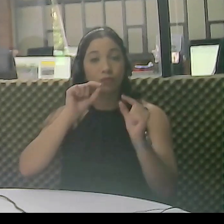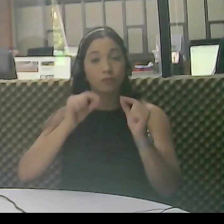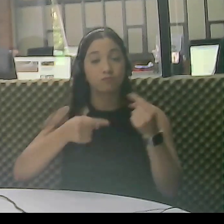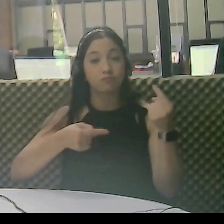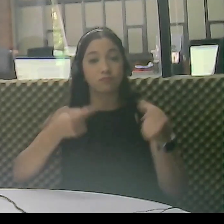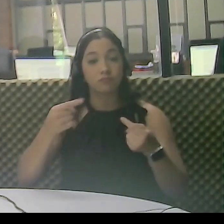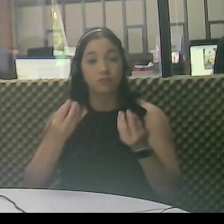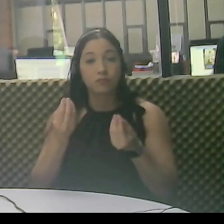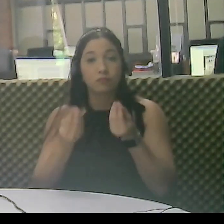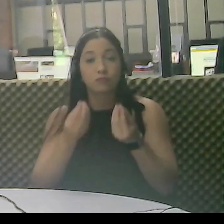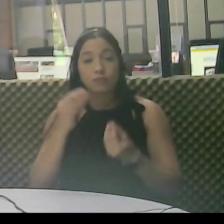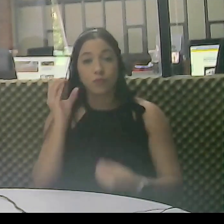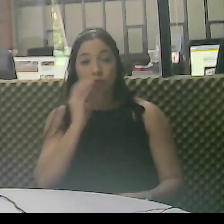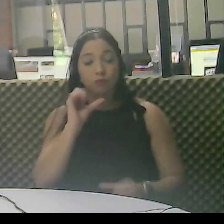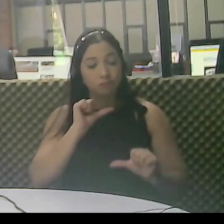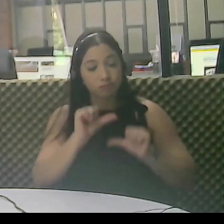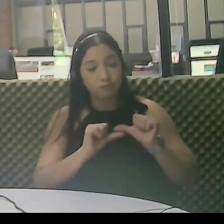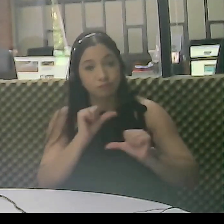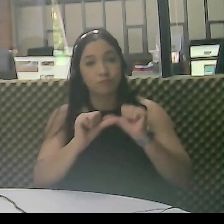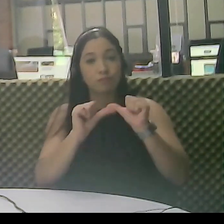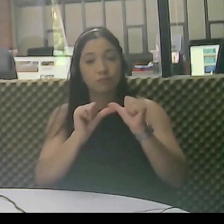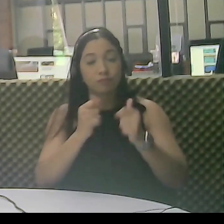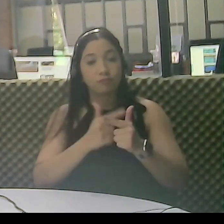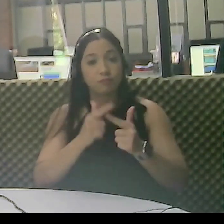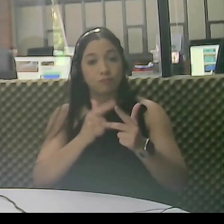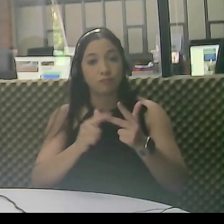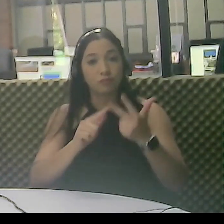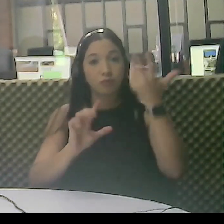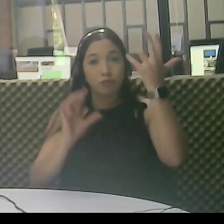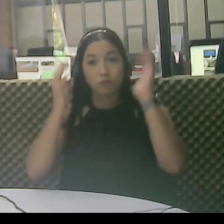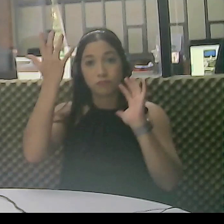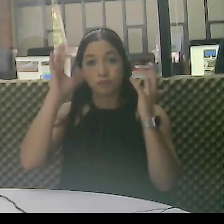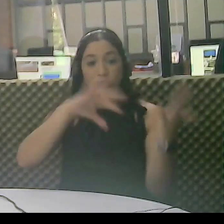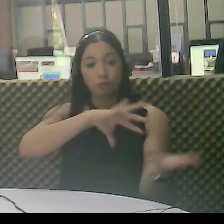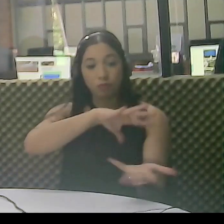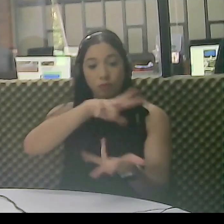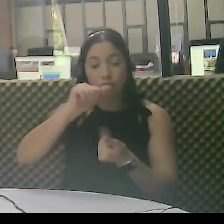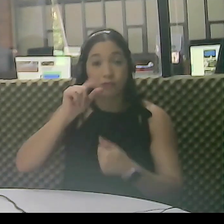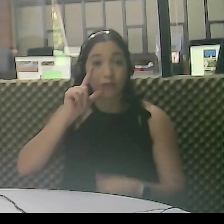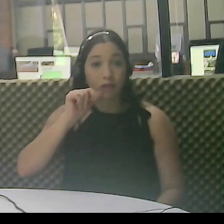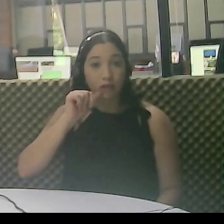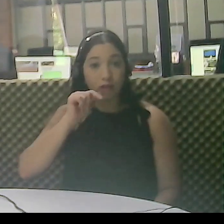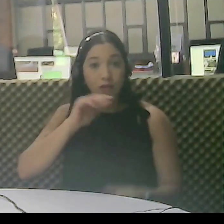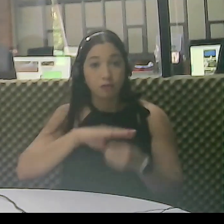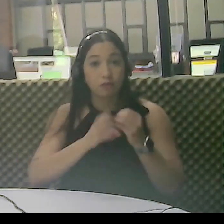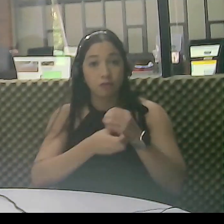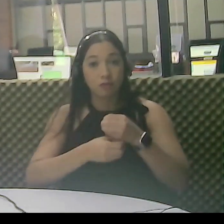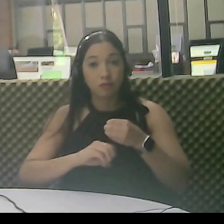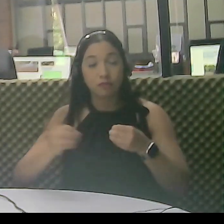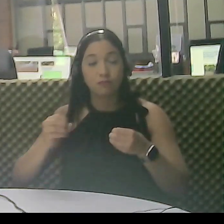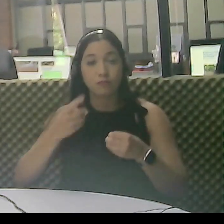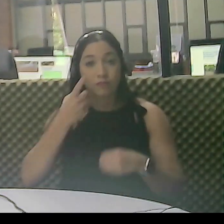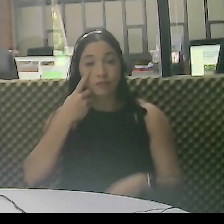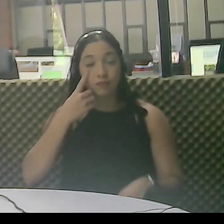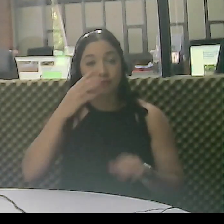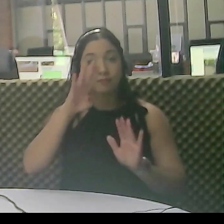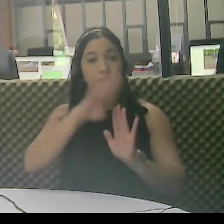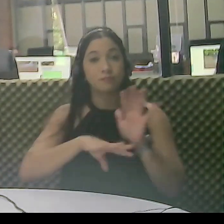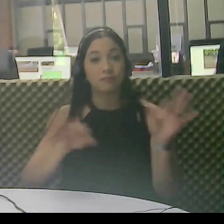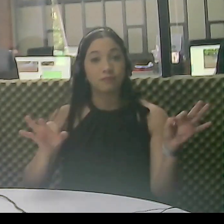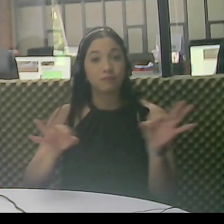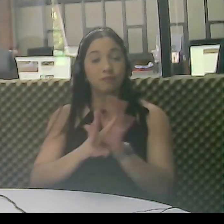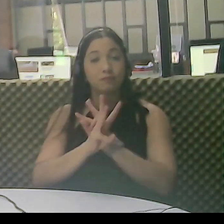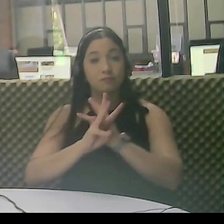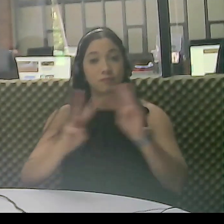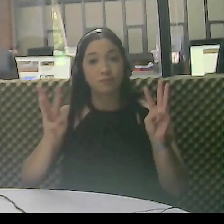discutir formas de acelerar mudanças para solucionar a crise global da água e saneamento. Confira a programação completa